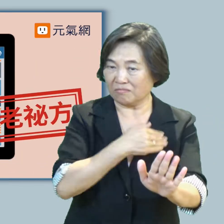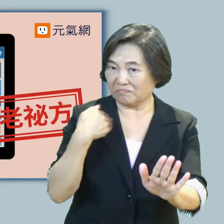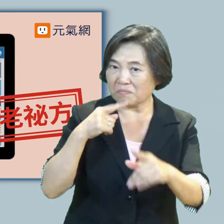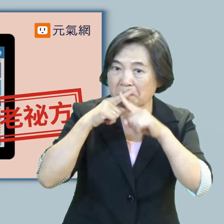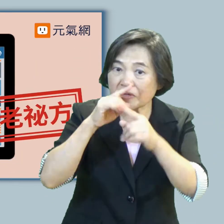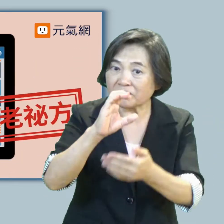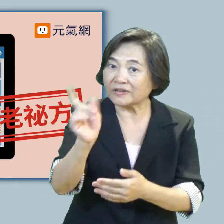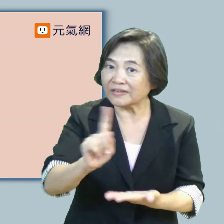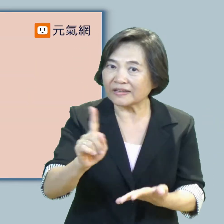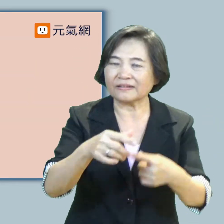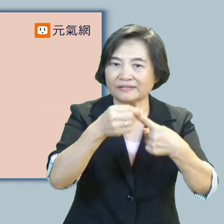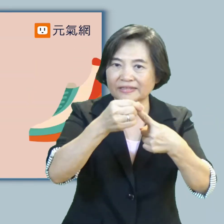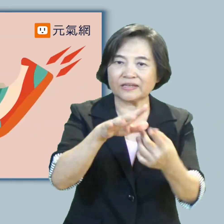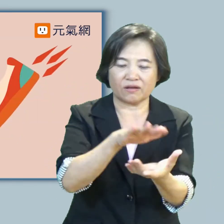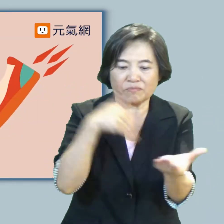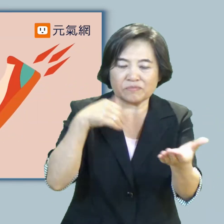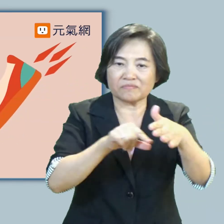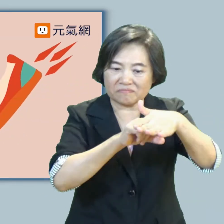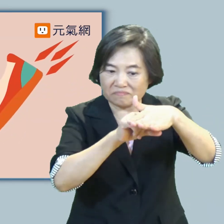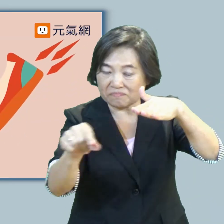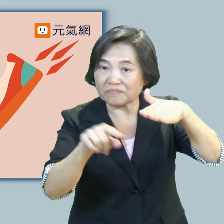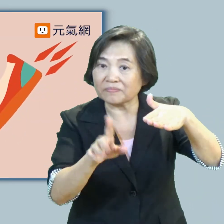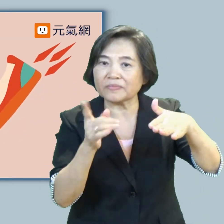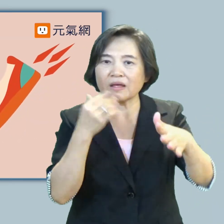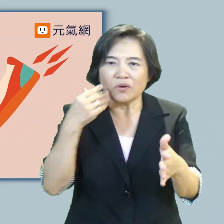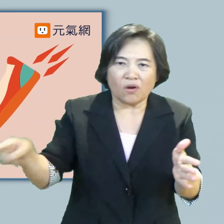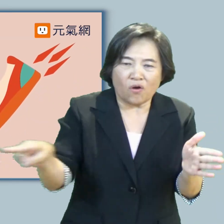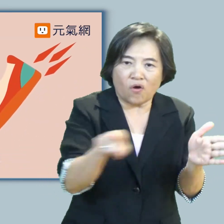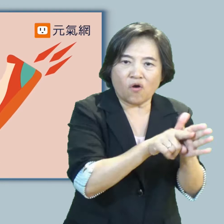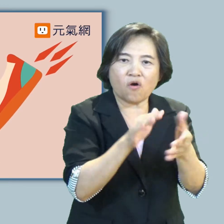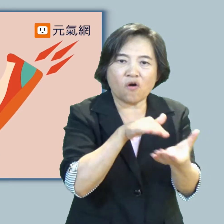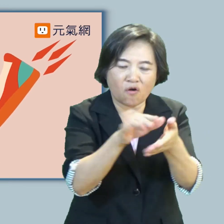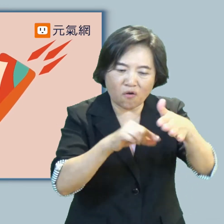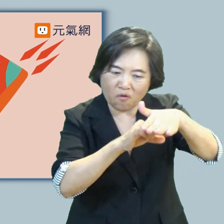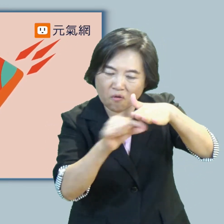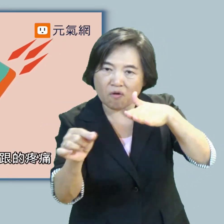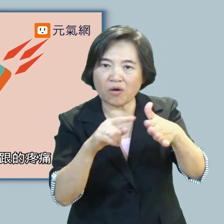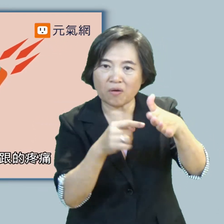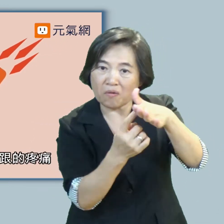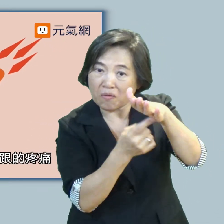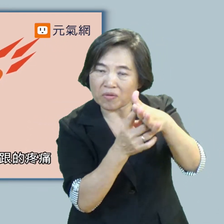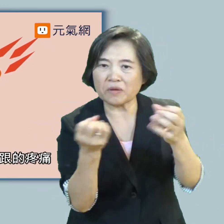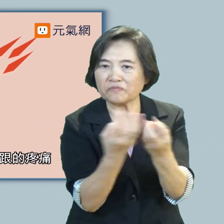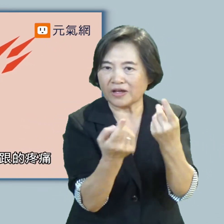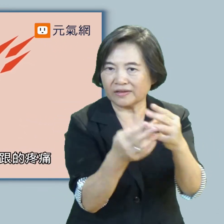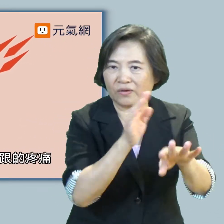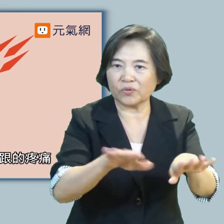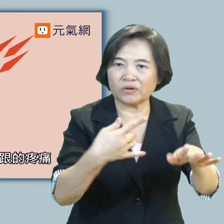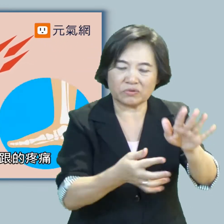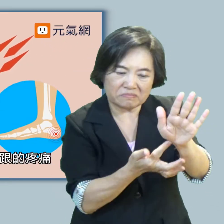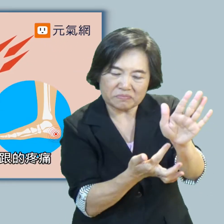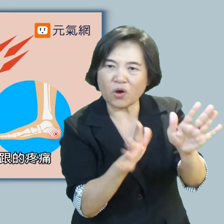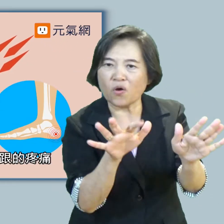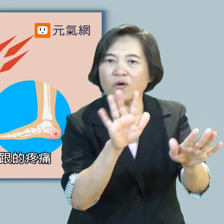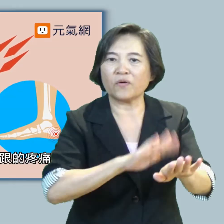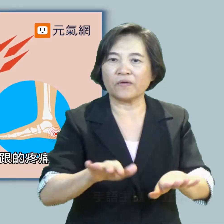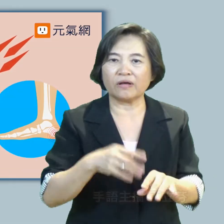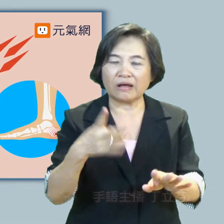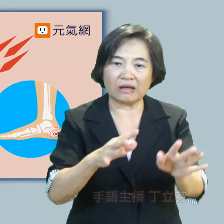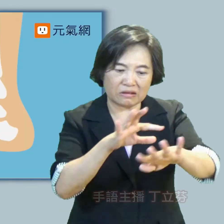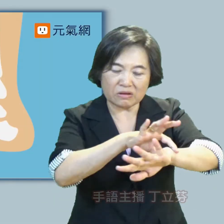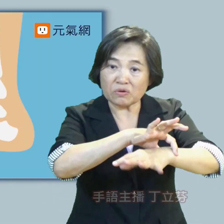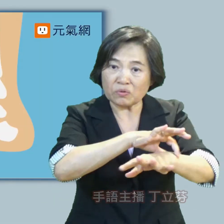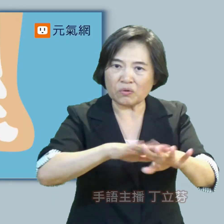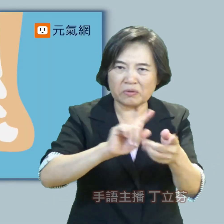极抗老秘方：一、脱掉平底鞋。如果长期穿平底鞋，会有像是足底筋膜炎或脚后跟的疼